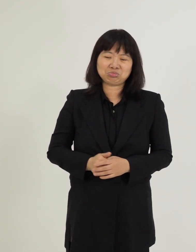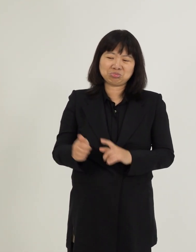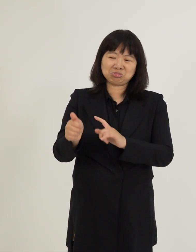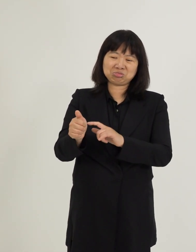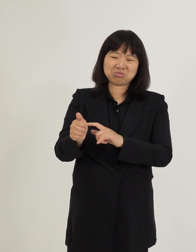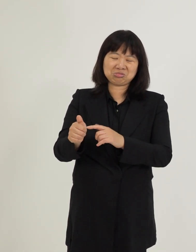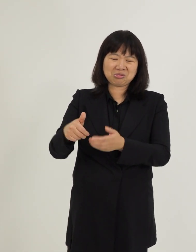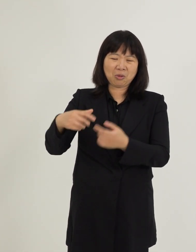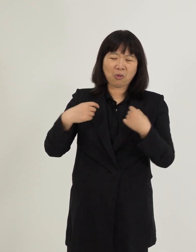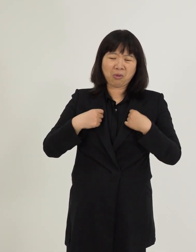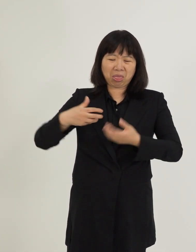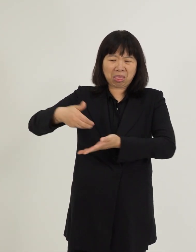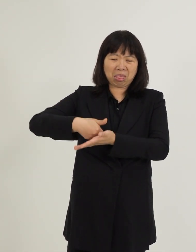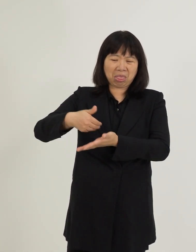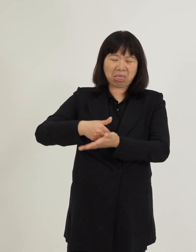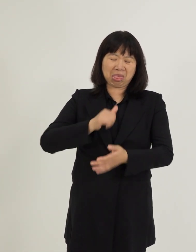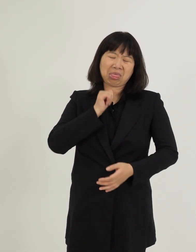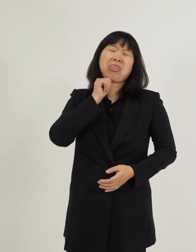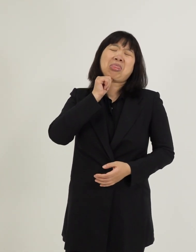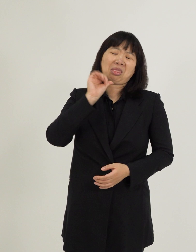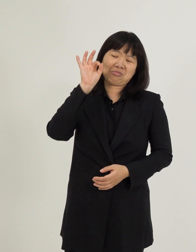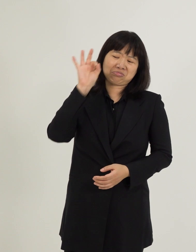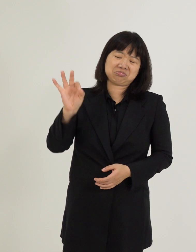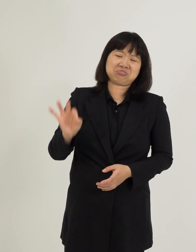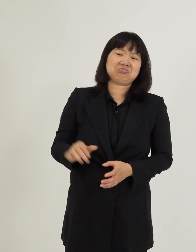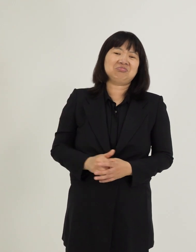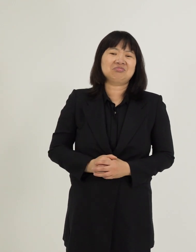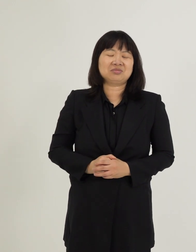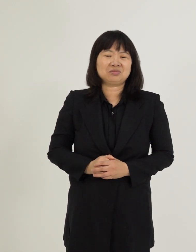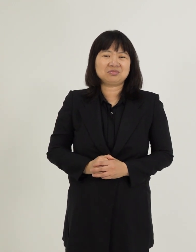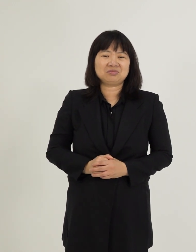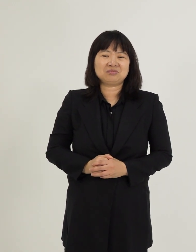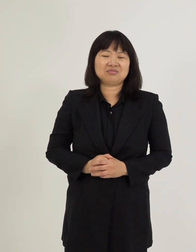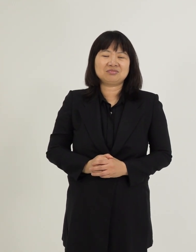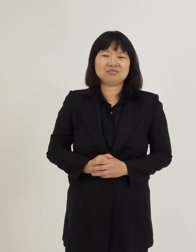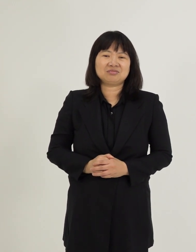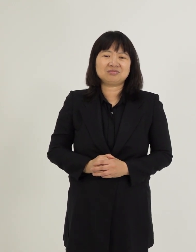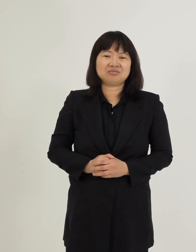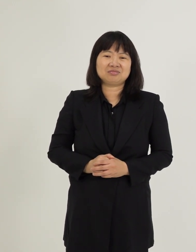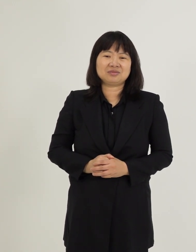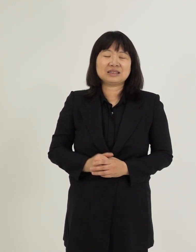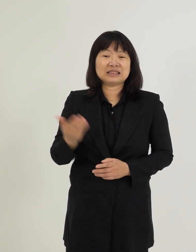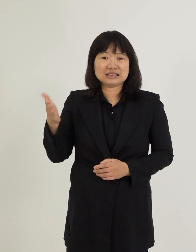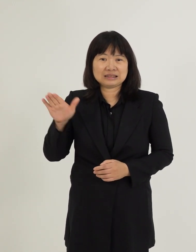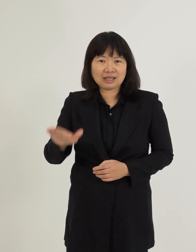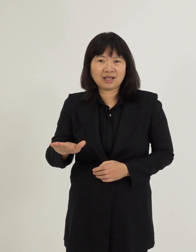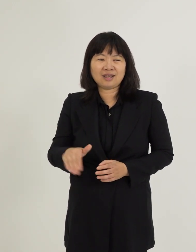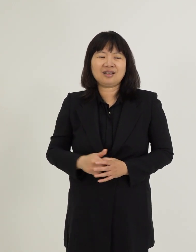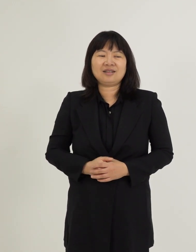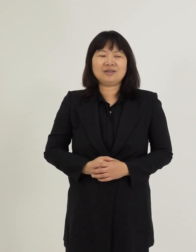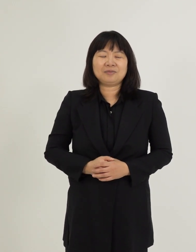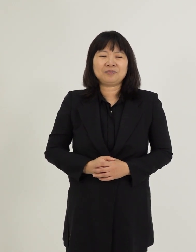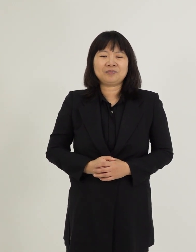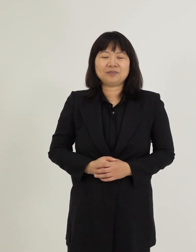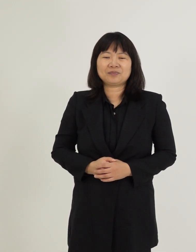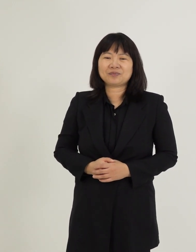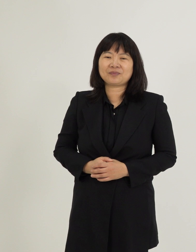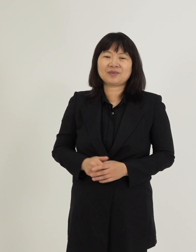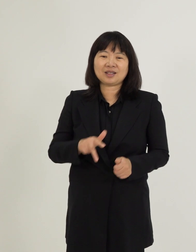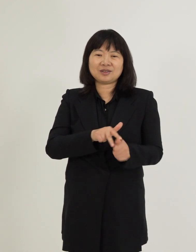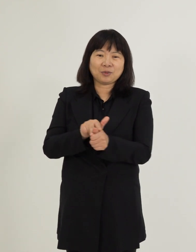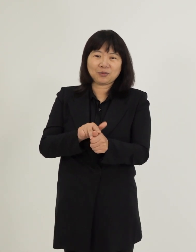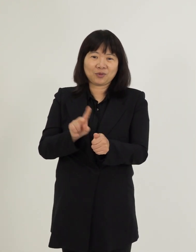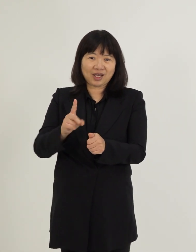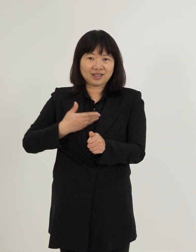같은 거 걸치고 다니고 꾸질꾸질하게 보이는데. 그런데 여러분, 팁을 하나